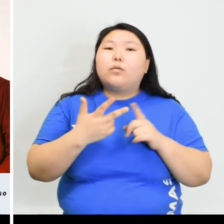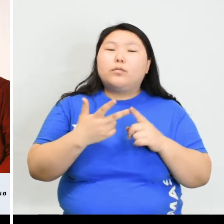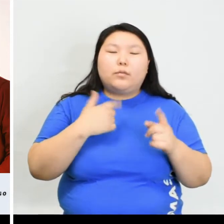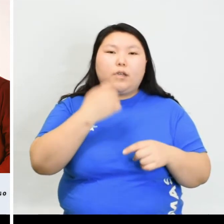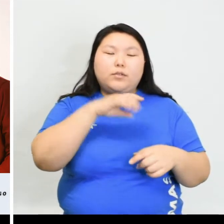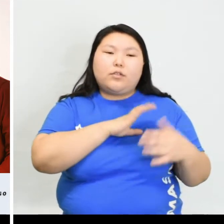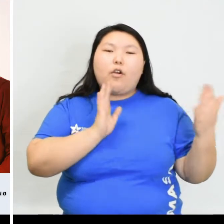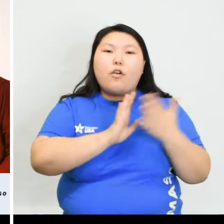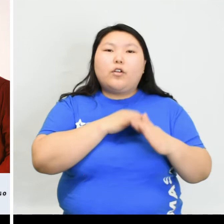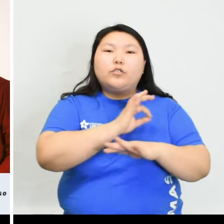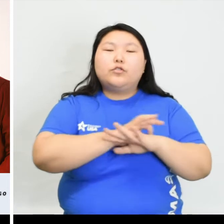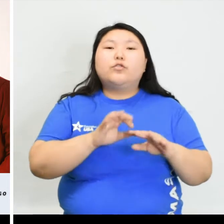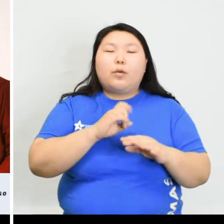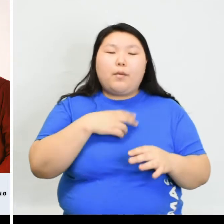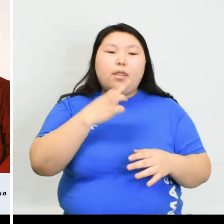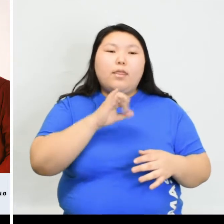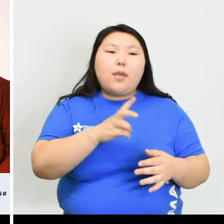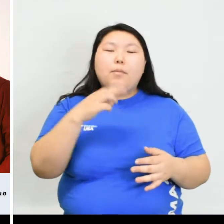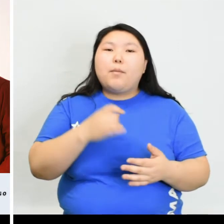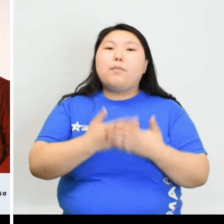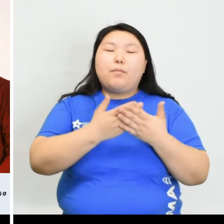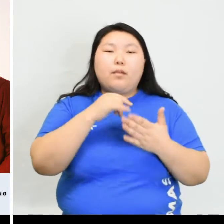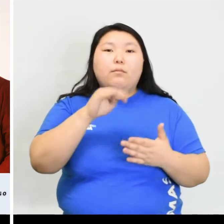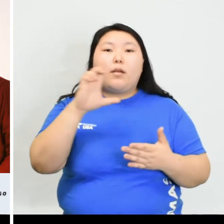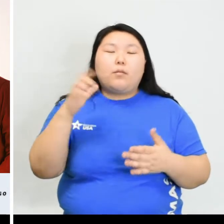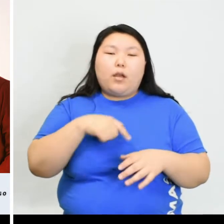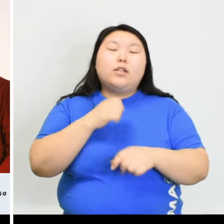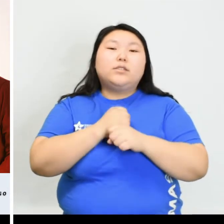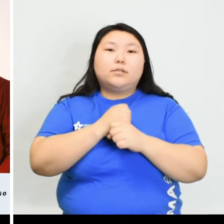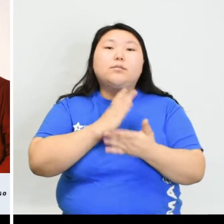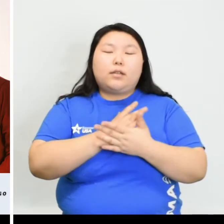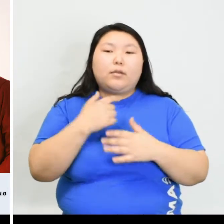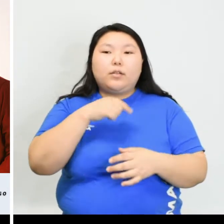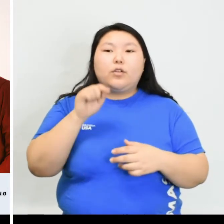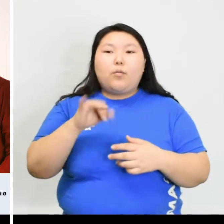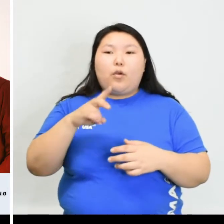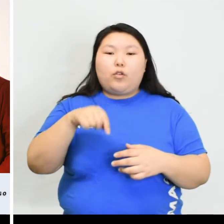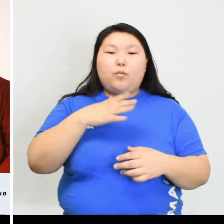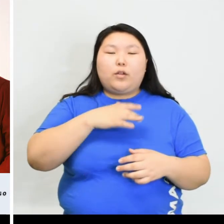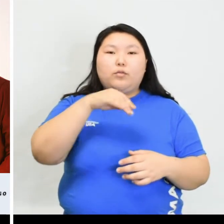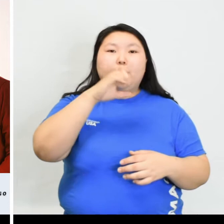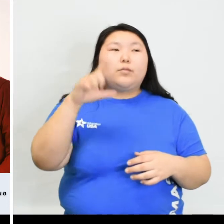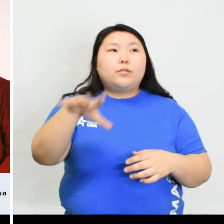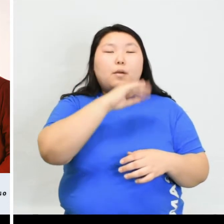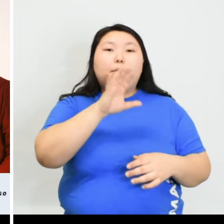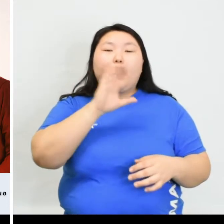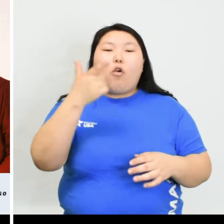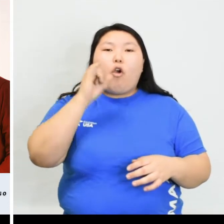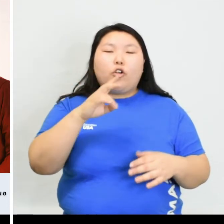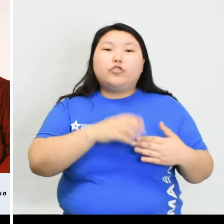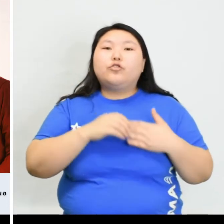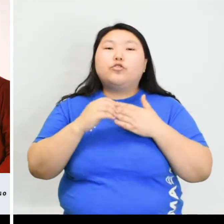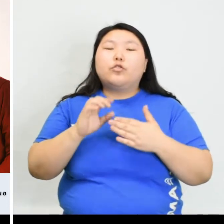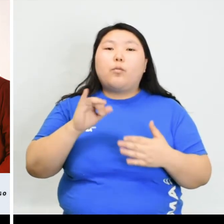ойрхон төсөл бол энэ дэм дэмдэ гэдэг төрийн бас байгууллага дээр би одоо ажиллаж байгаа. Тэр бол манай энэ төрийн басын байгууллагын гол чиглэл бол